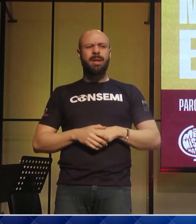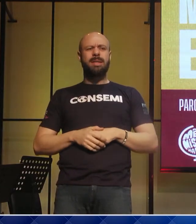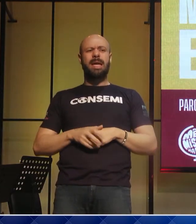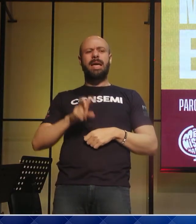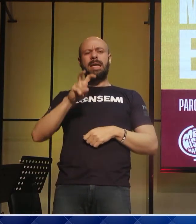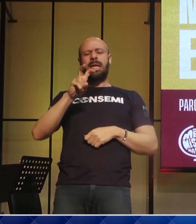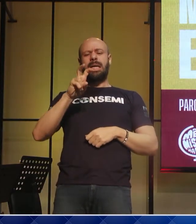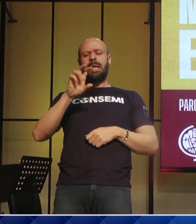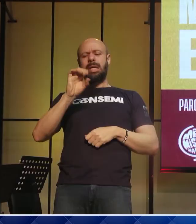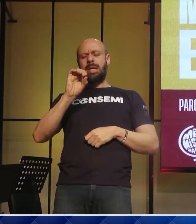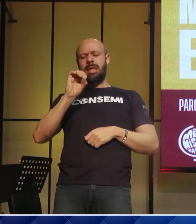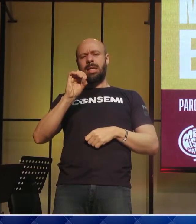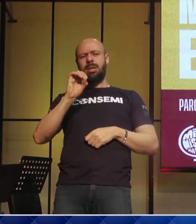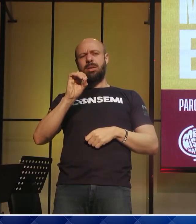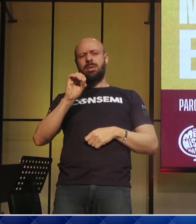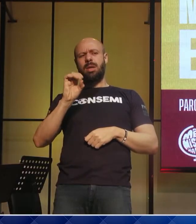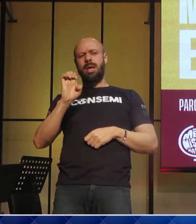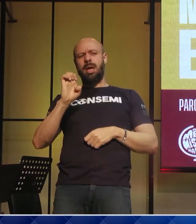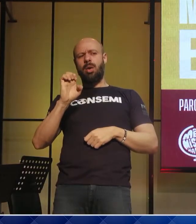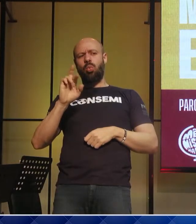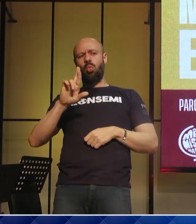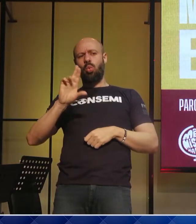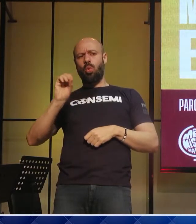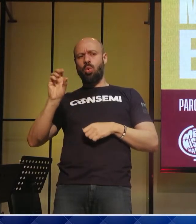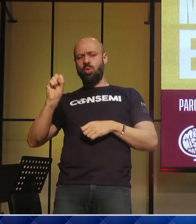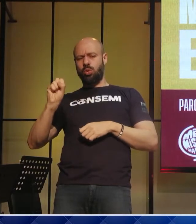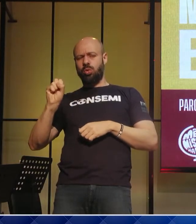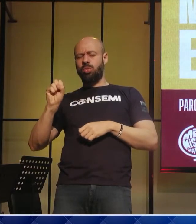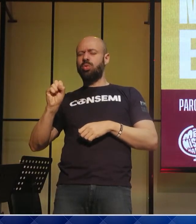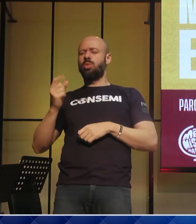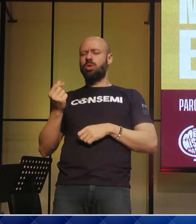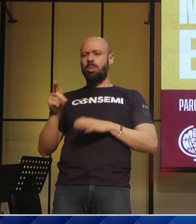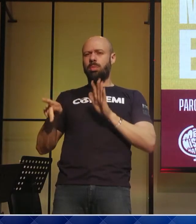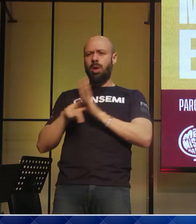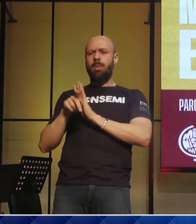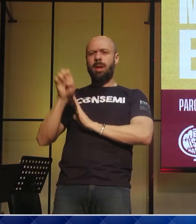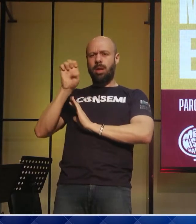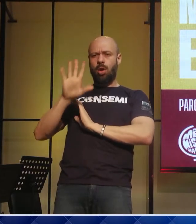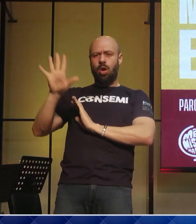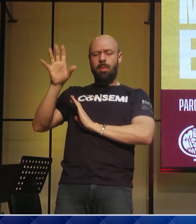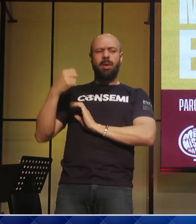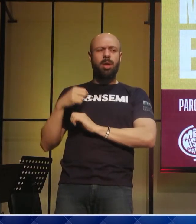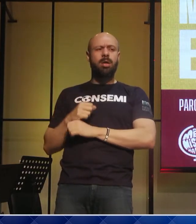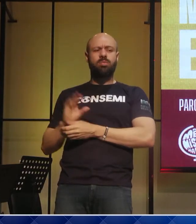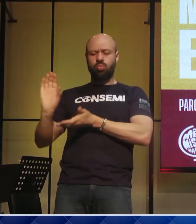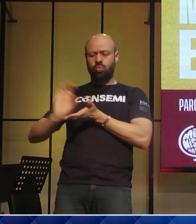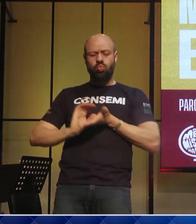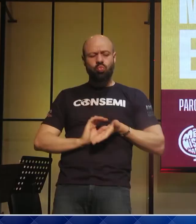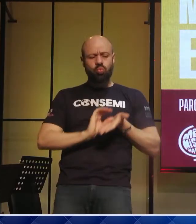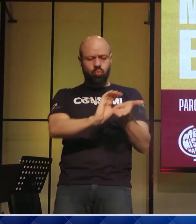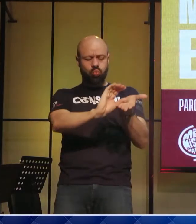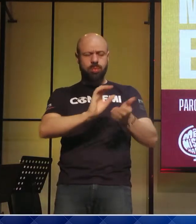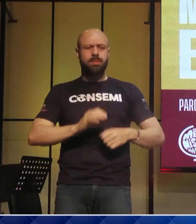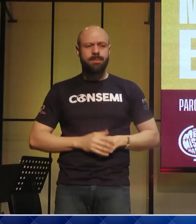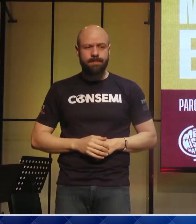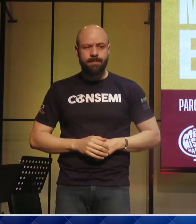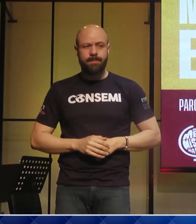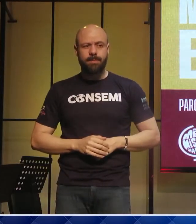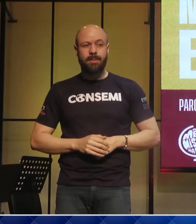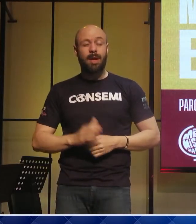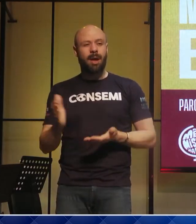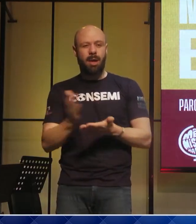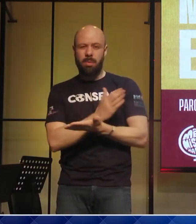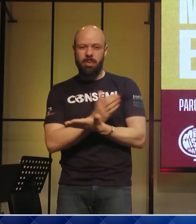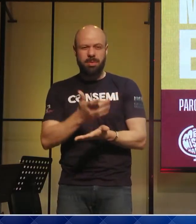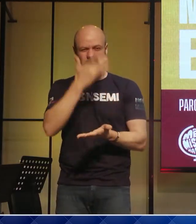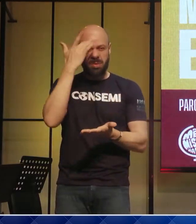história. É uma igreja que a gente assiste, a gente ajuda, a gente tem um ministério de andar com gente com quem ninguém quer